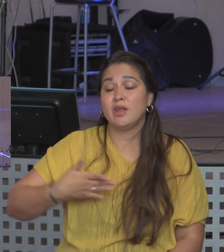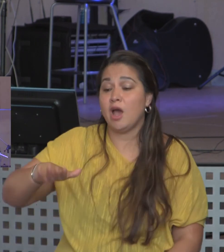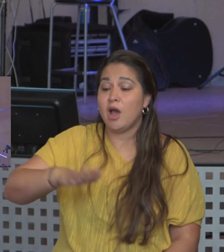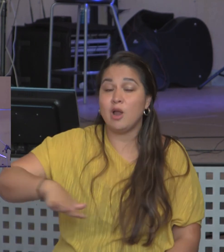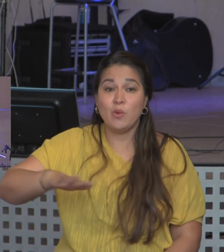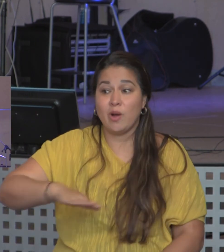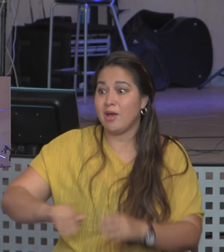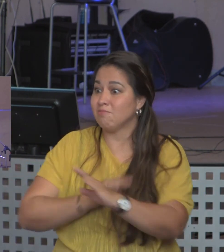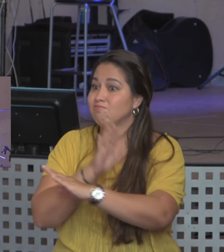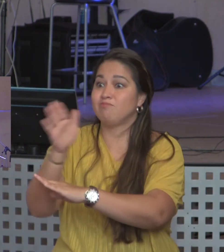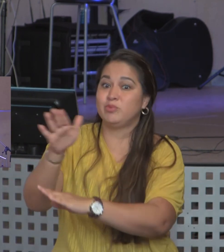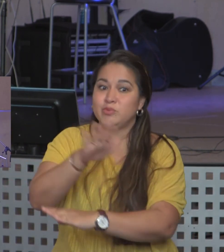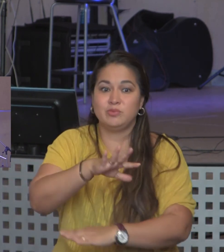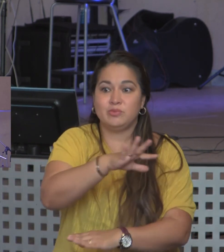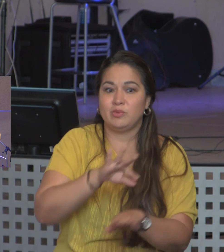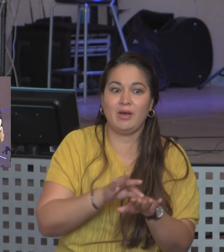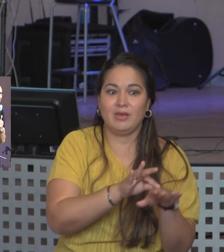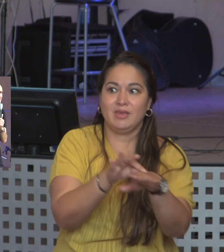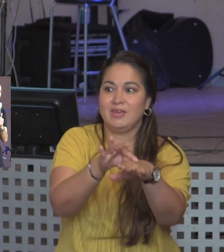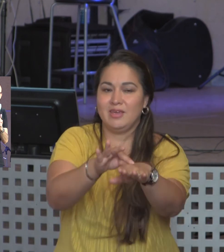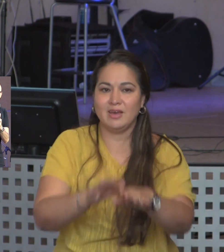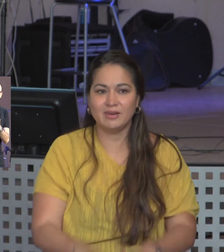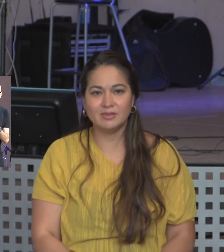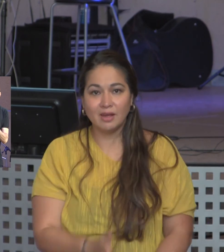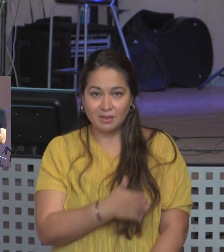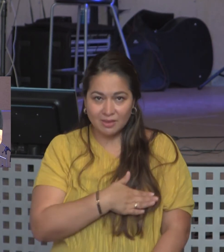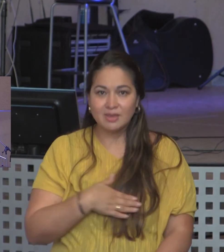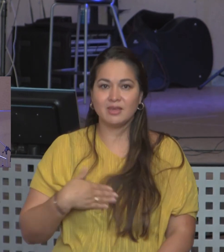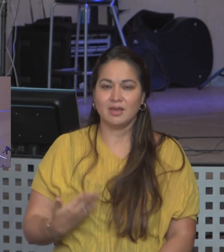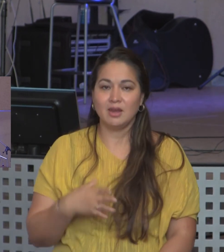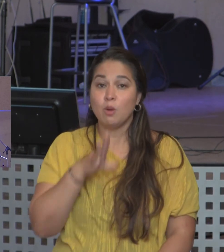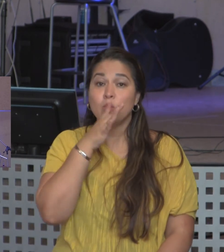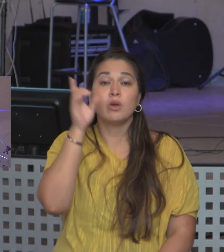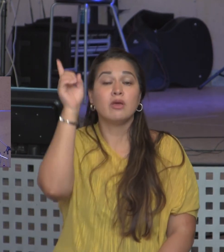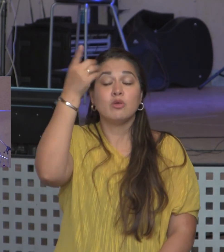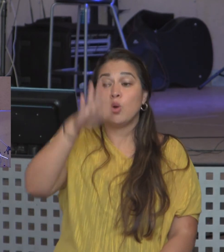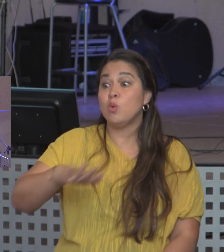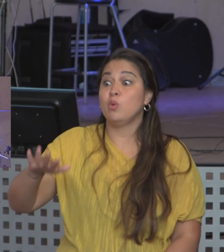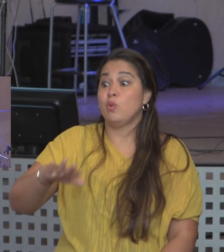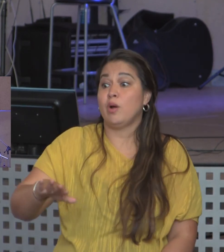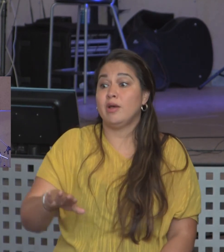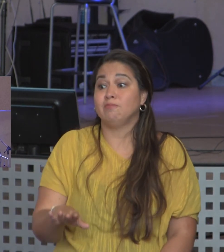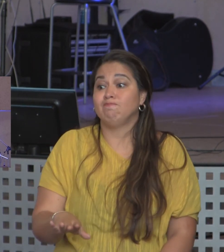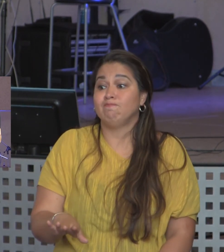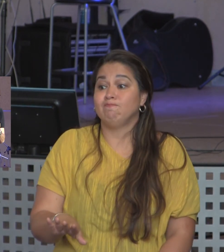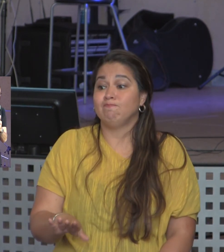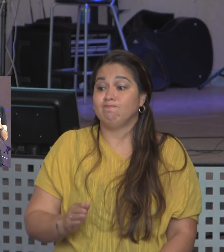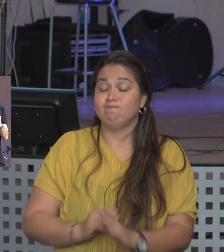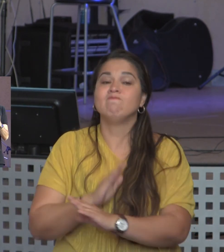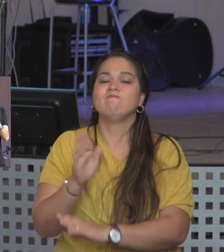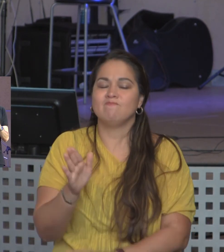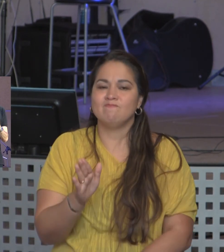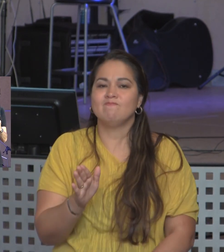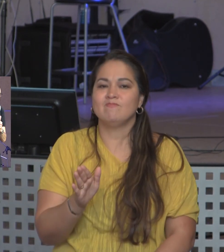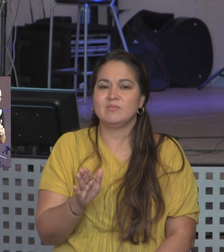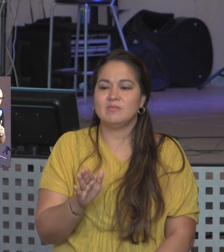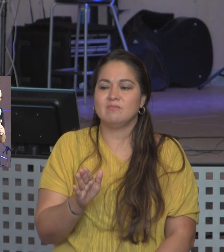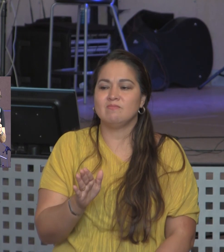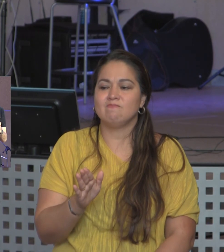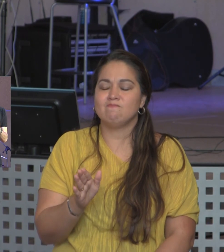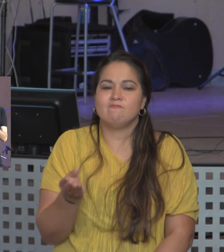la conclusión. Él nos está llevando a algún lugar. No podemos movernos, no